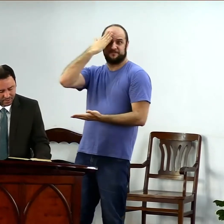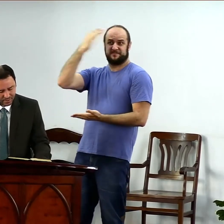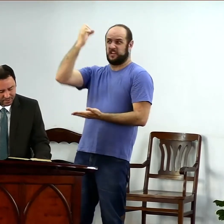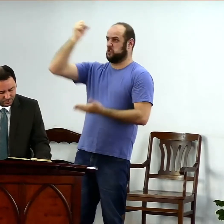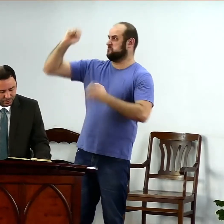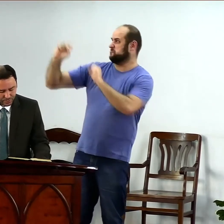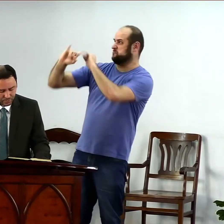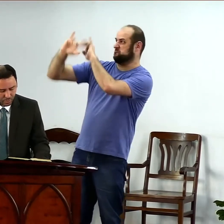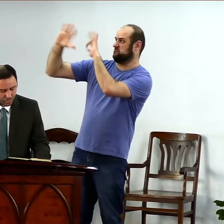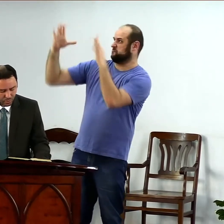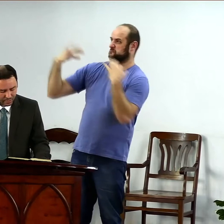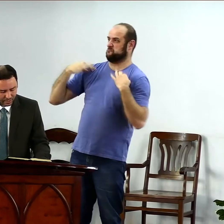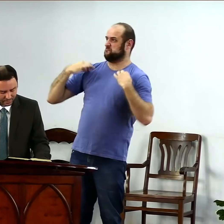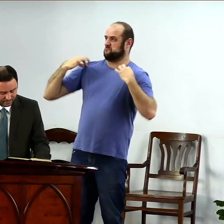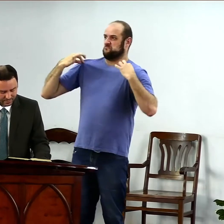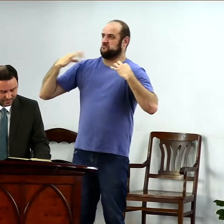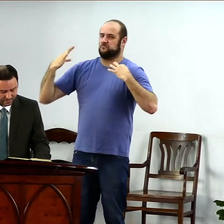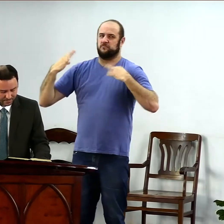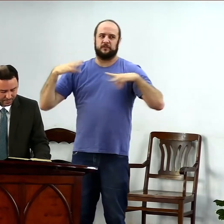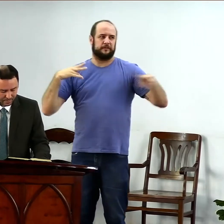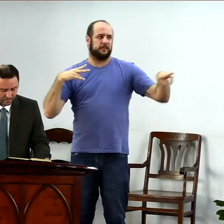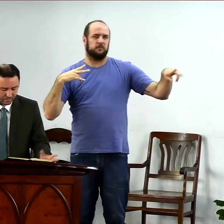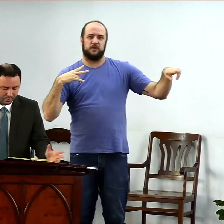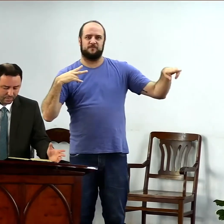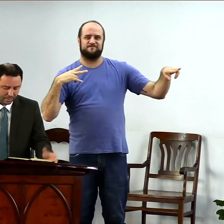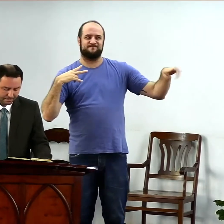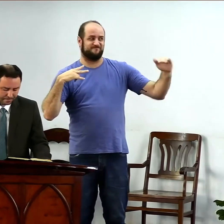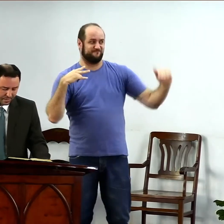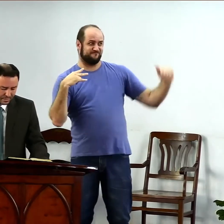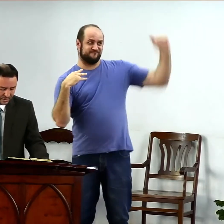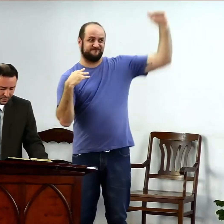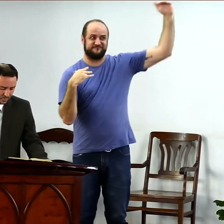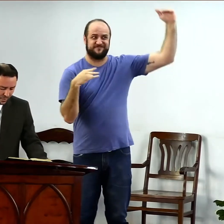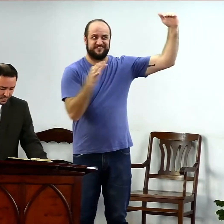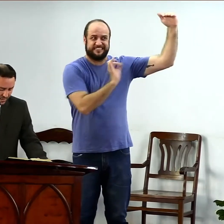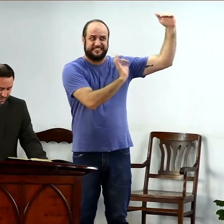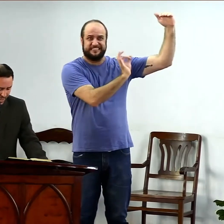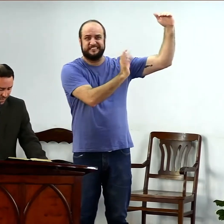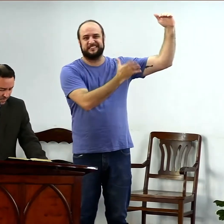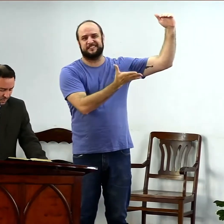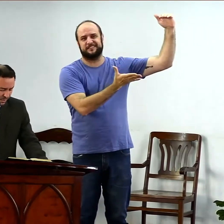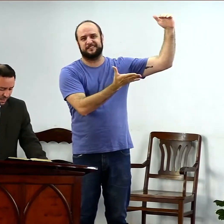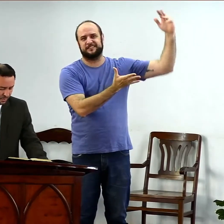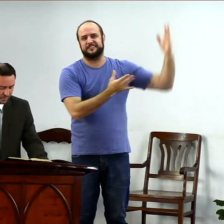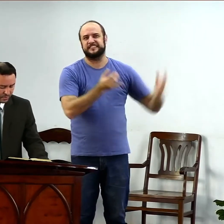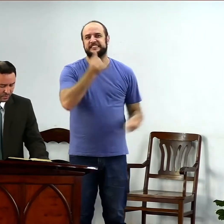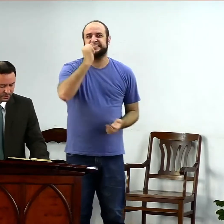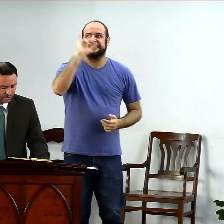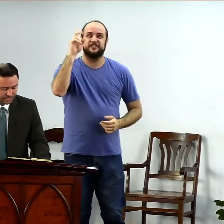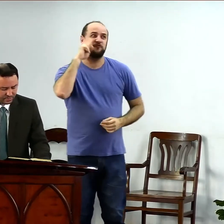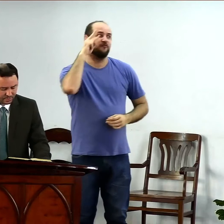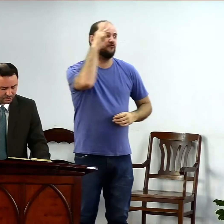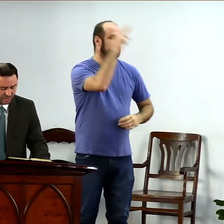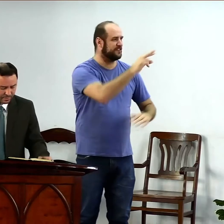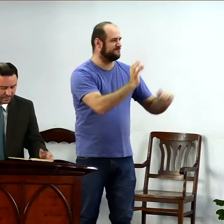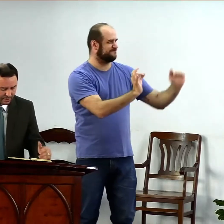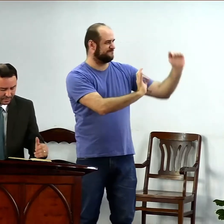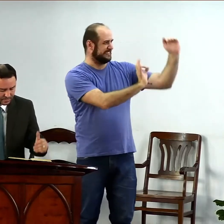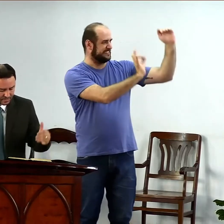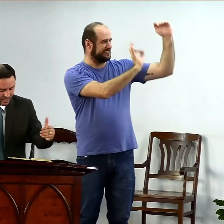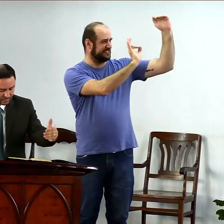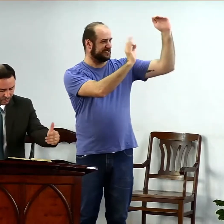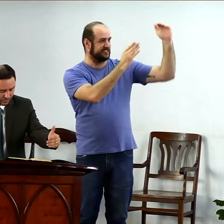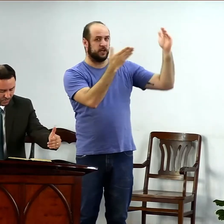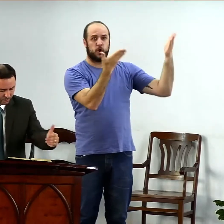glória, se vestiu como qualquer deles. Ora, se Deus veste assim a erva do campo, que hoje existe e amanhã